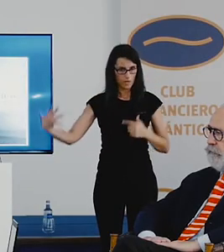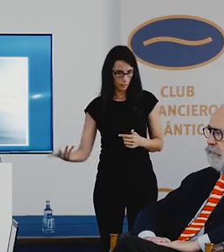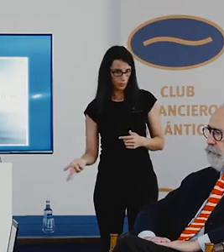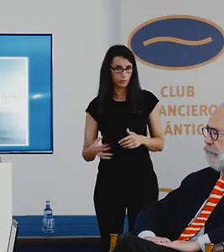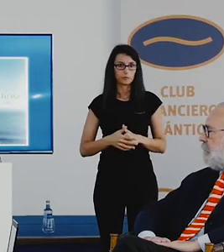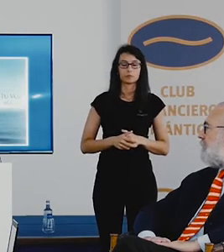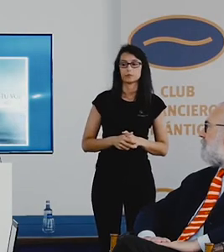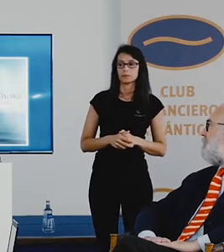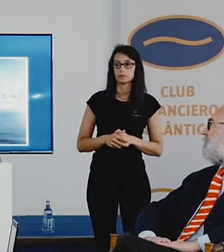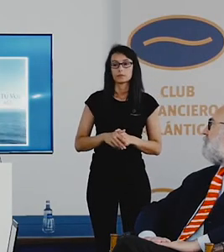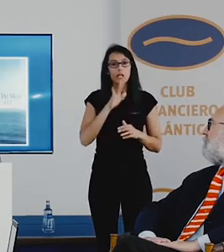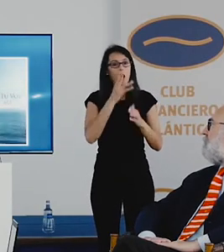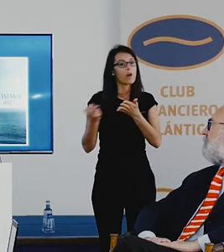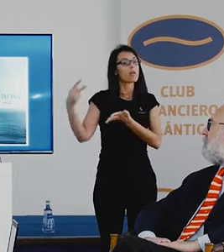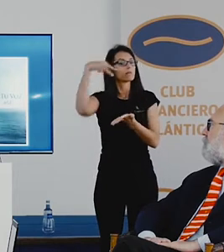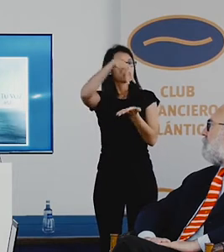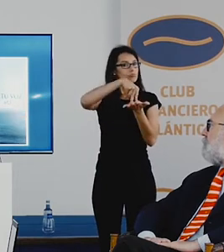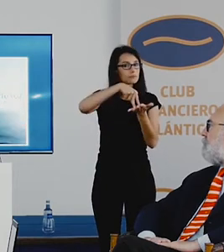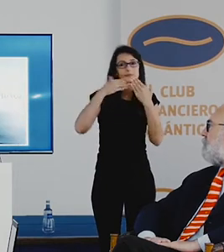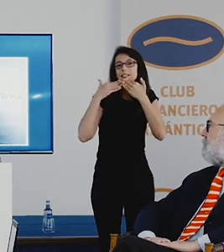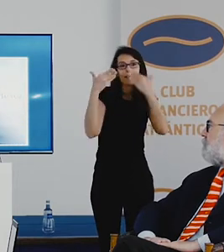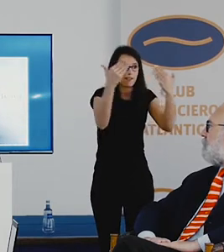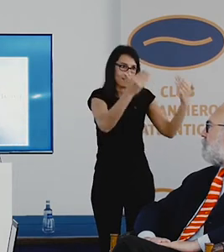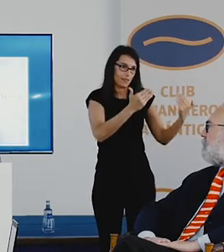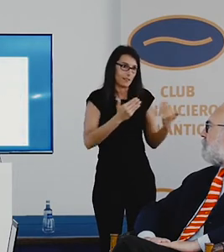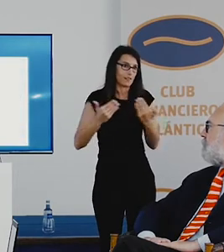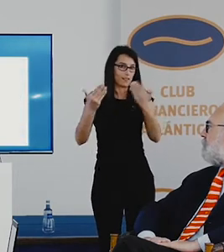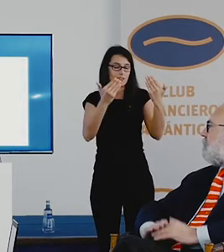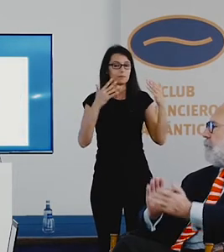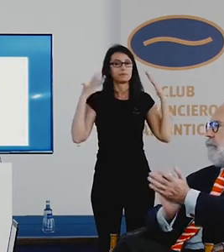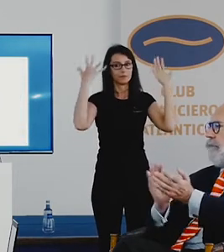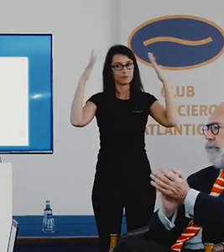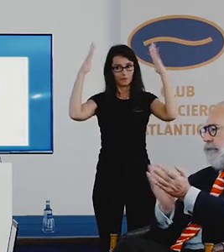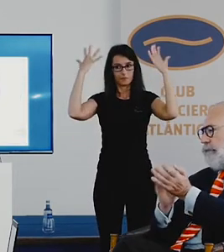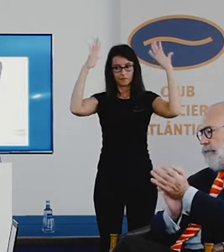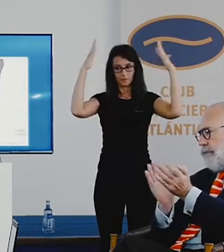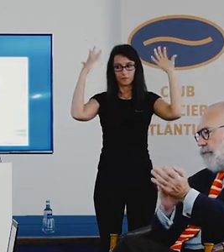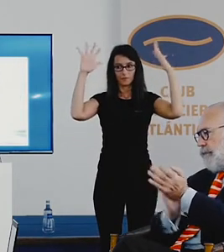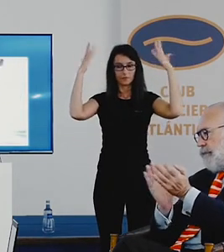ya nos levantamos y lo seguís viendo. Muchas gracias.